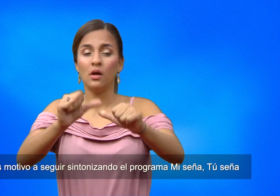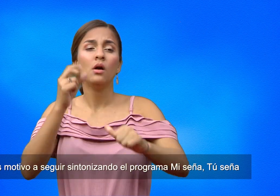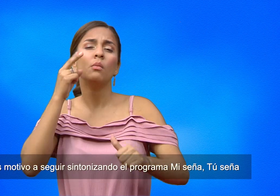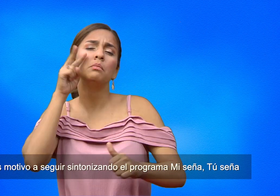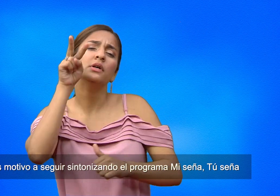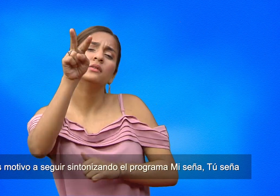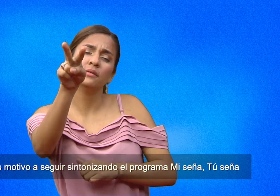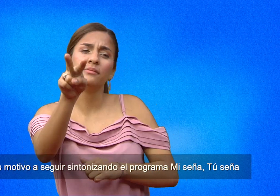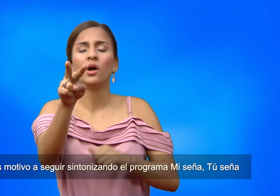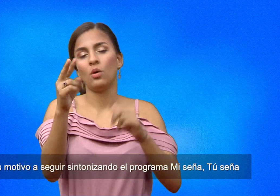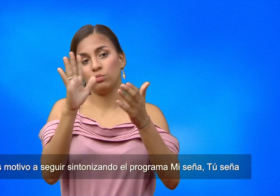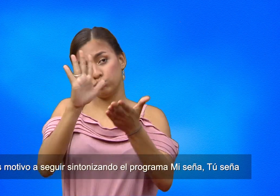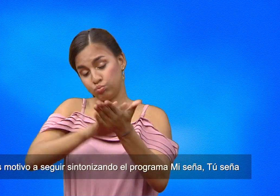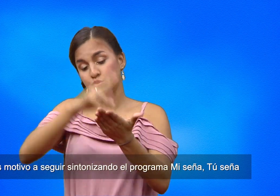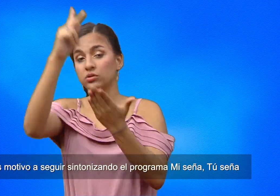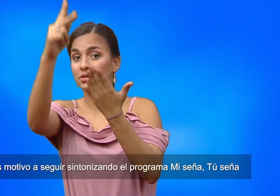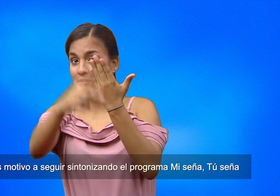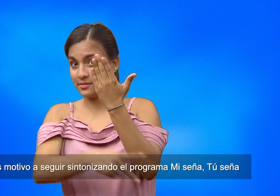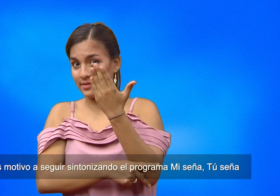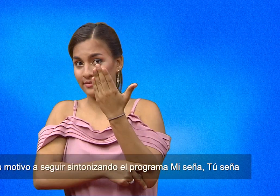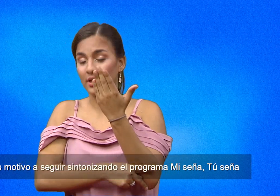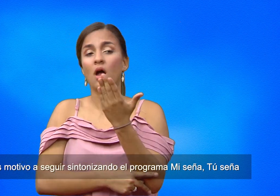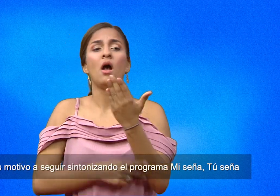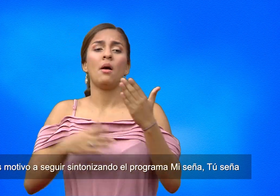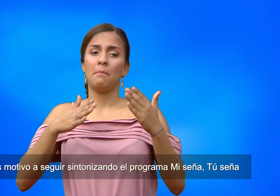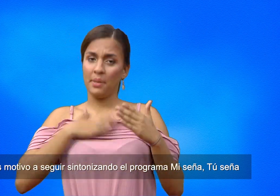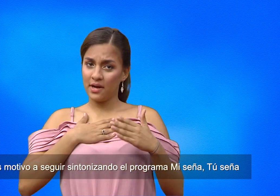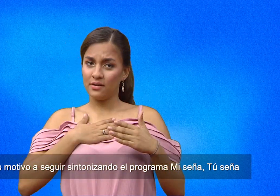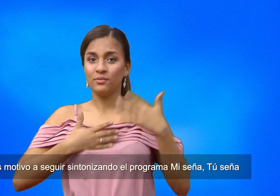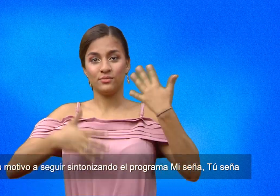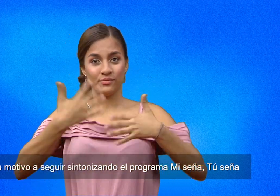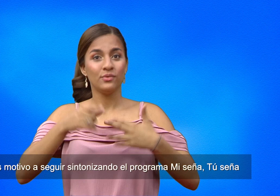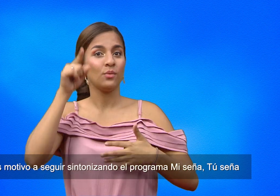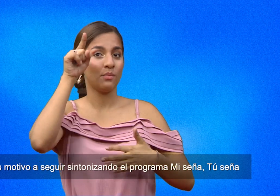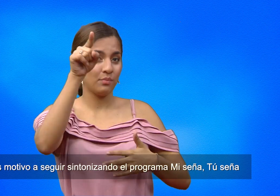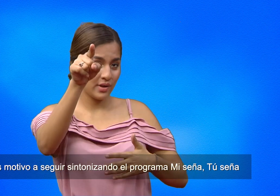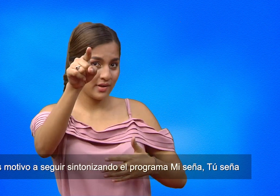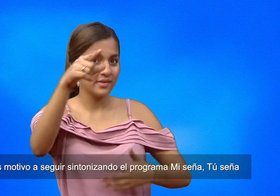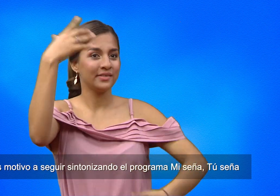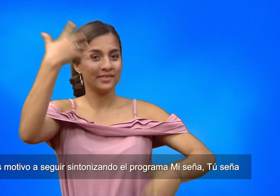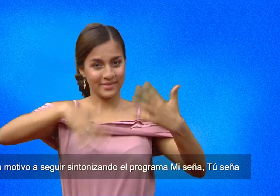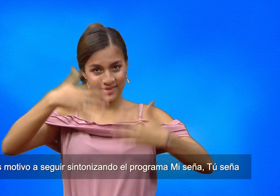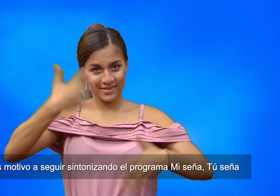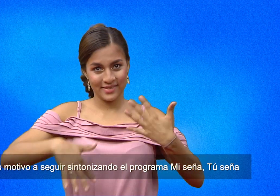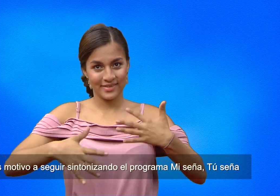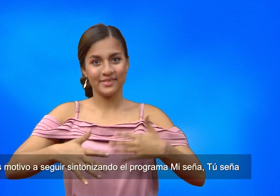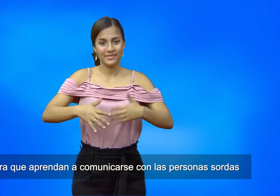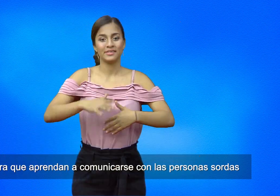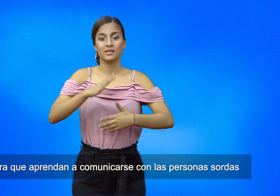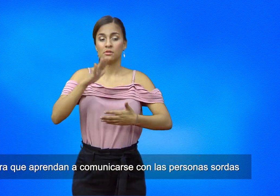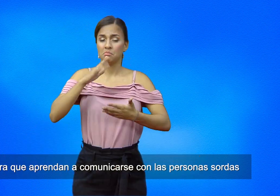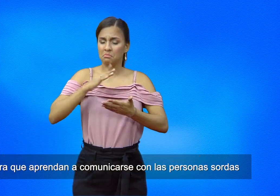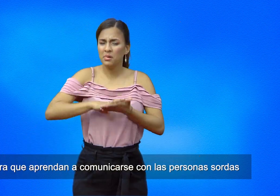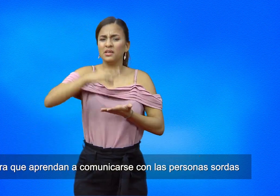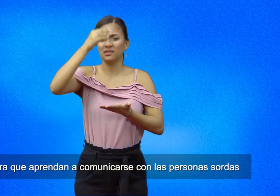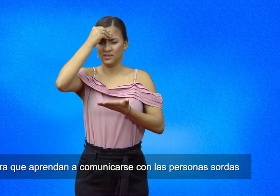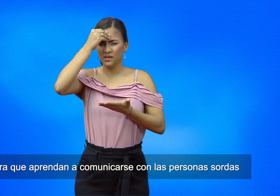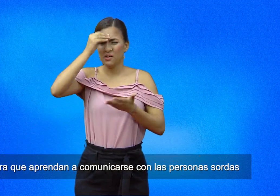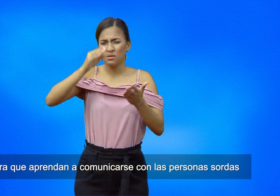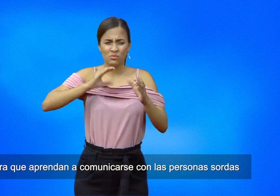sintonizando programa mi seña tu señal para que aprendan